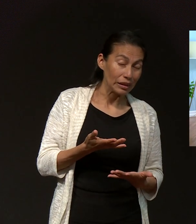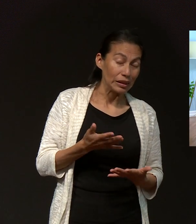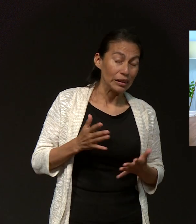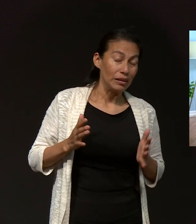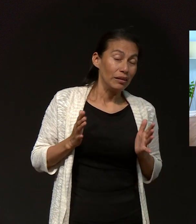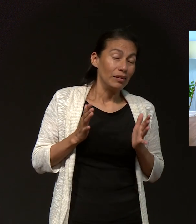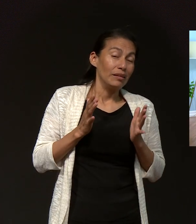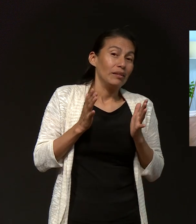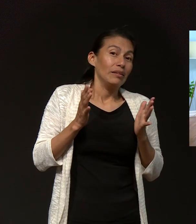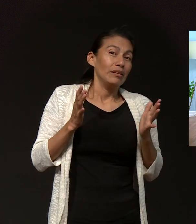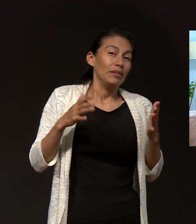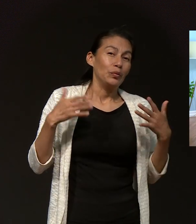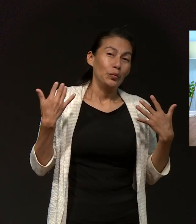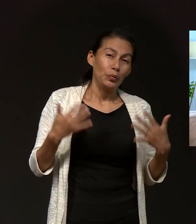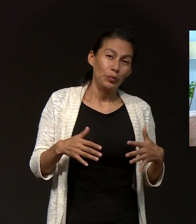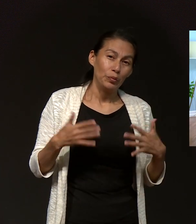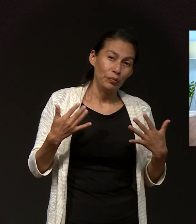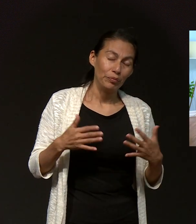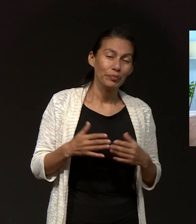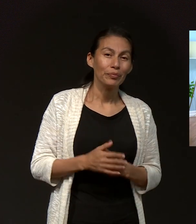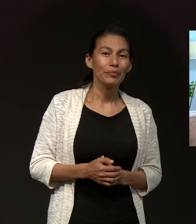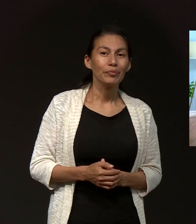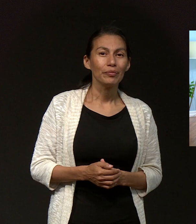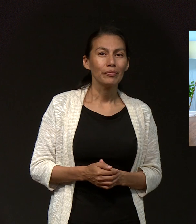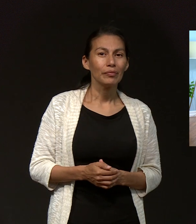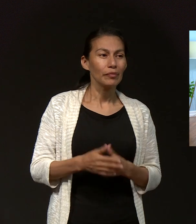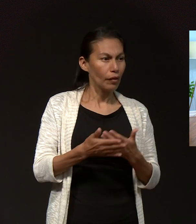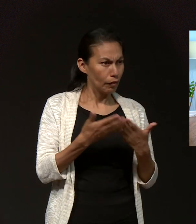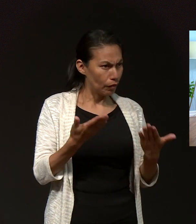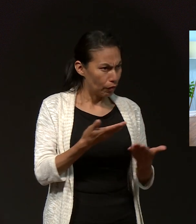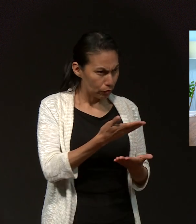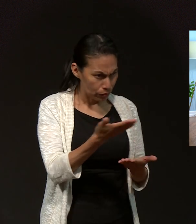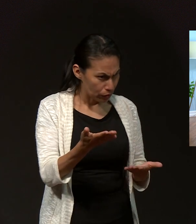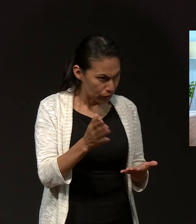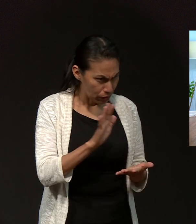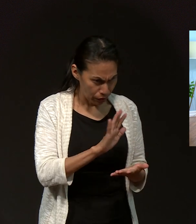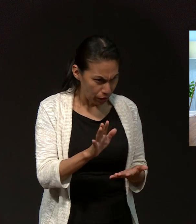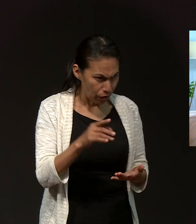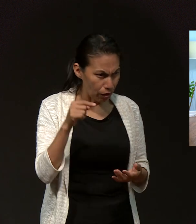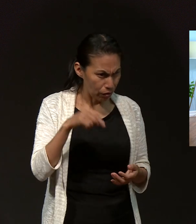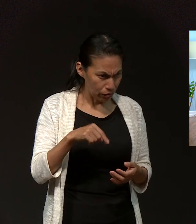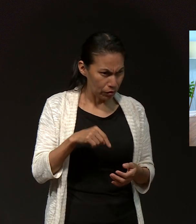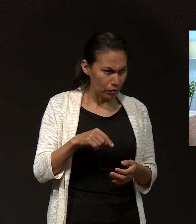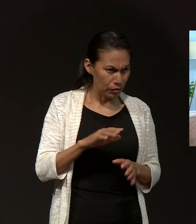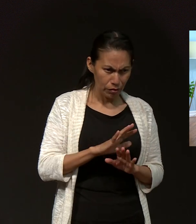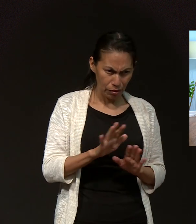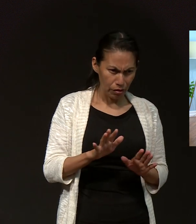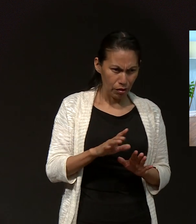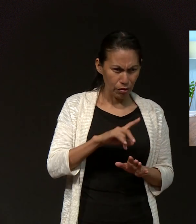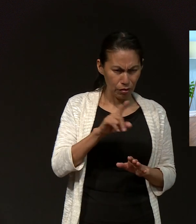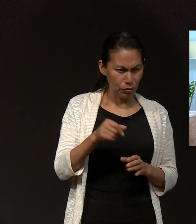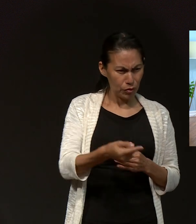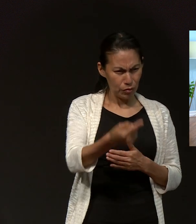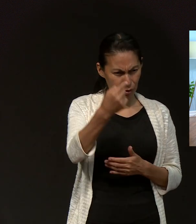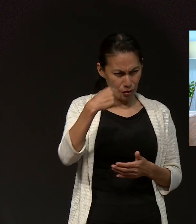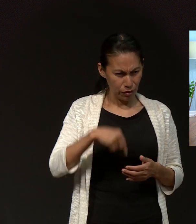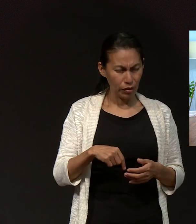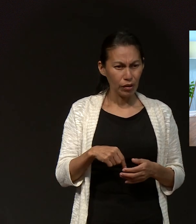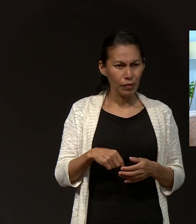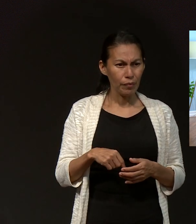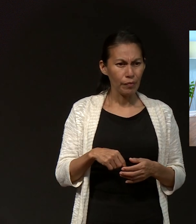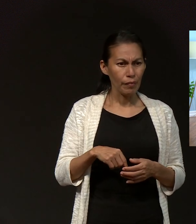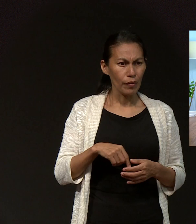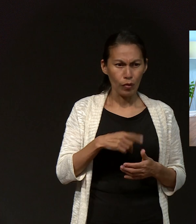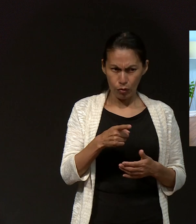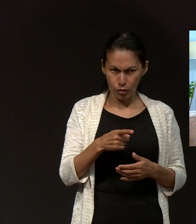nos hace llorar. Sí, sorprendente. Ahora, ustedes ya estando acá, ya después